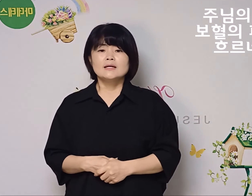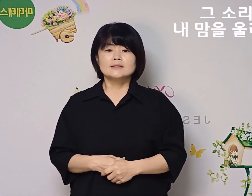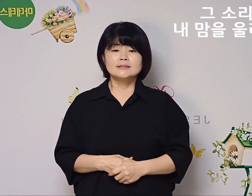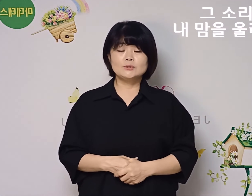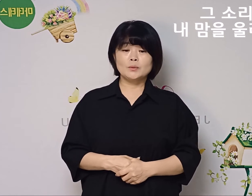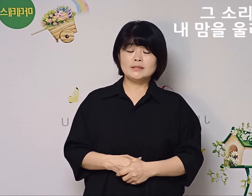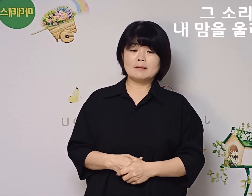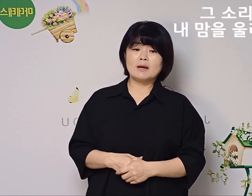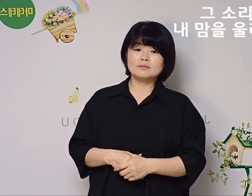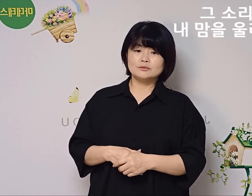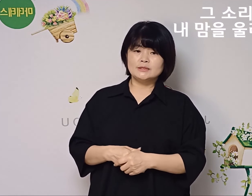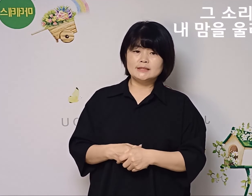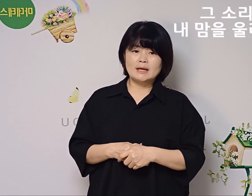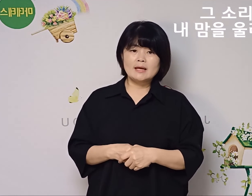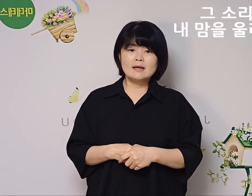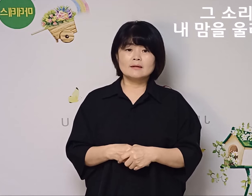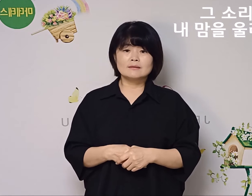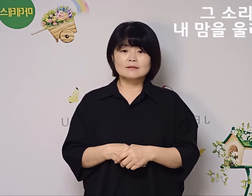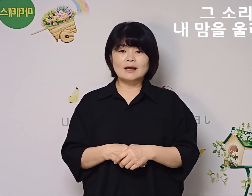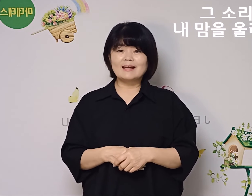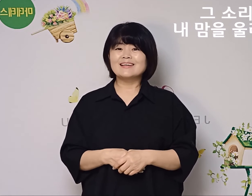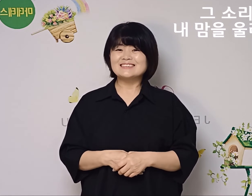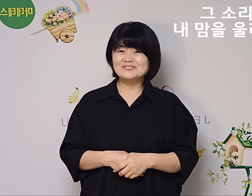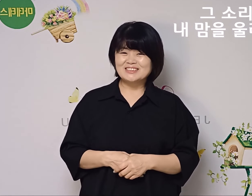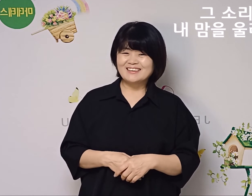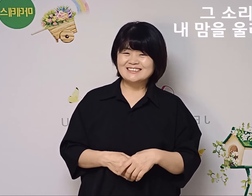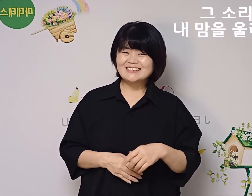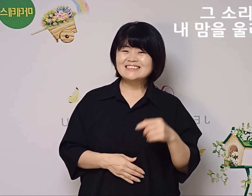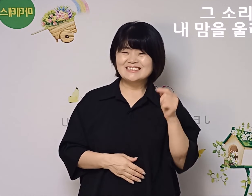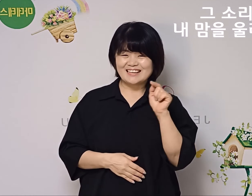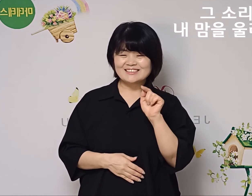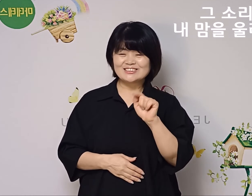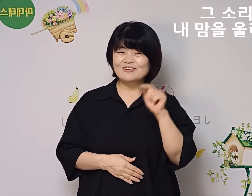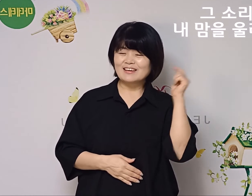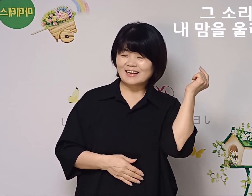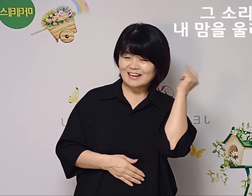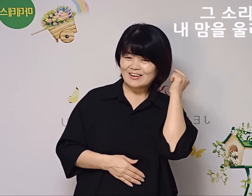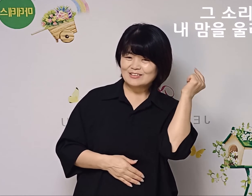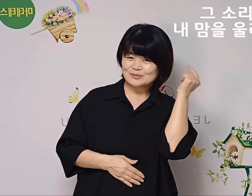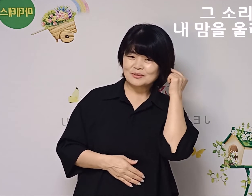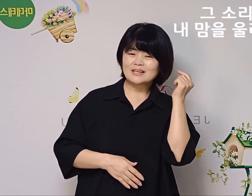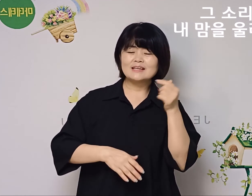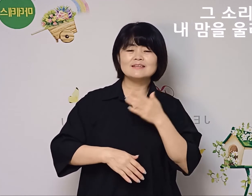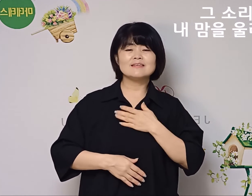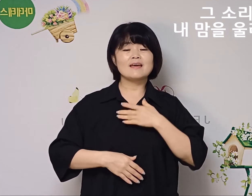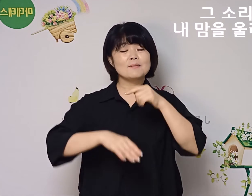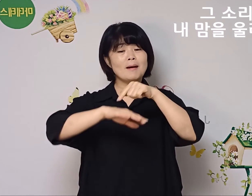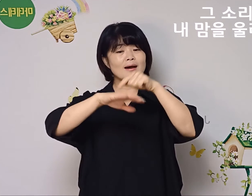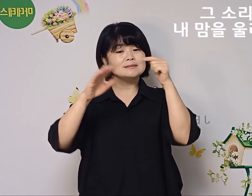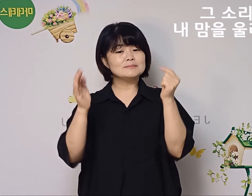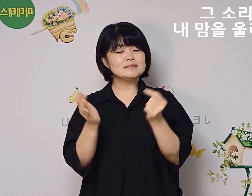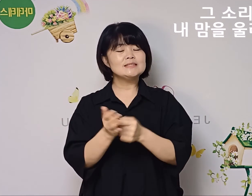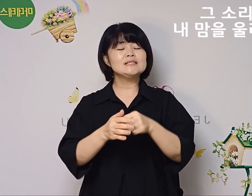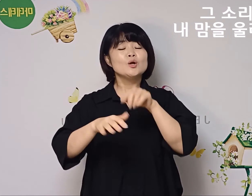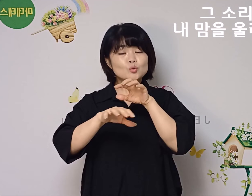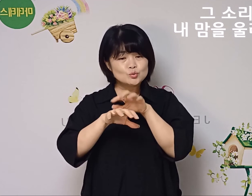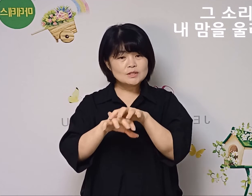그 소리 내 마음을 울리네. 안 하겠습니다. 이제 했으니까. 그죠? 할까요? 소리 내 마음을